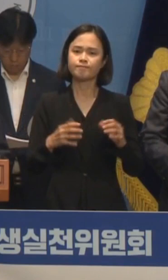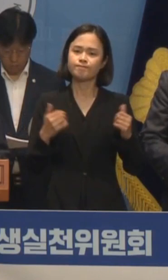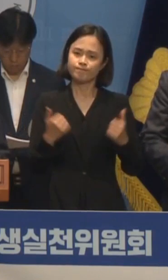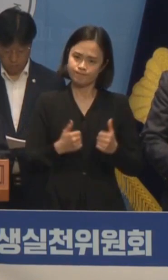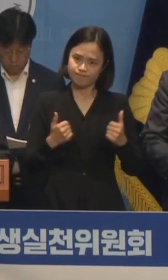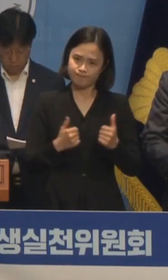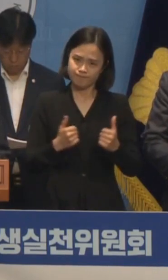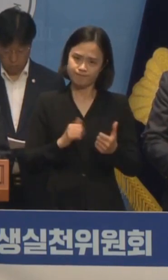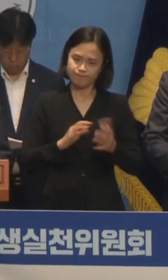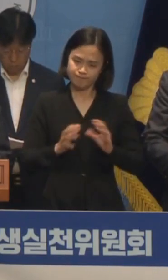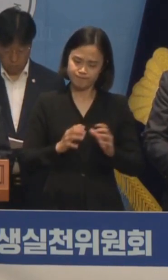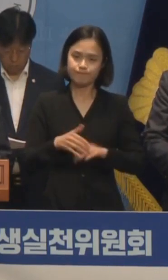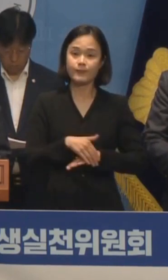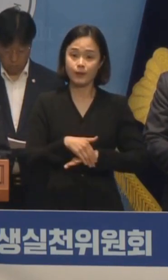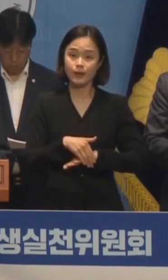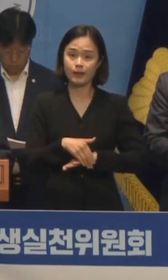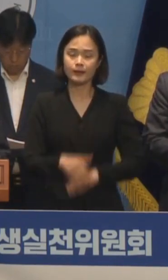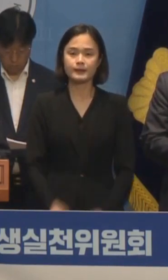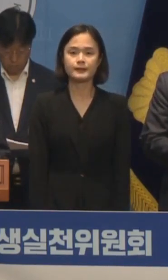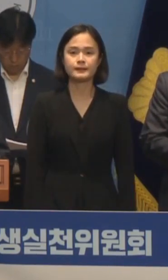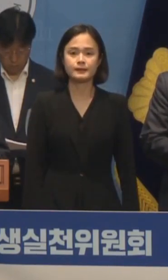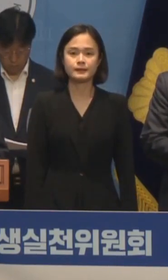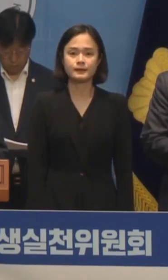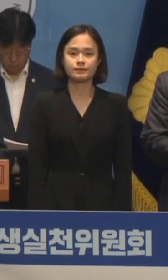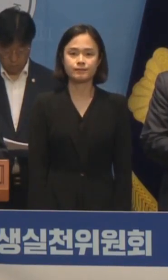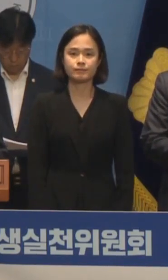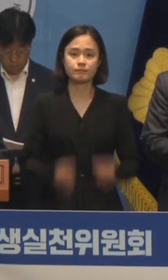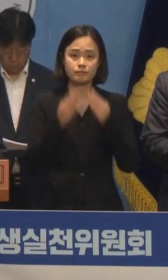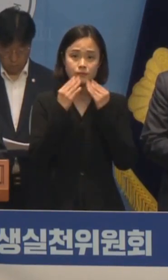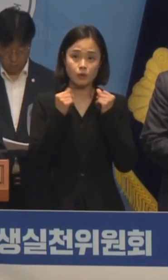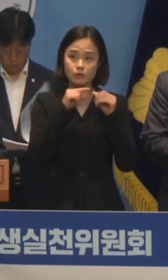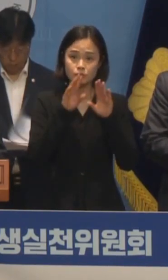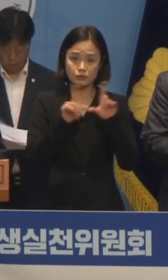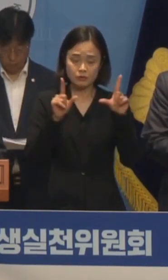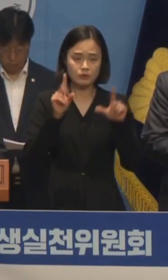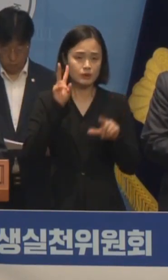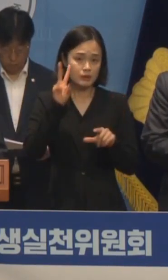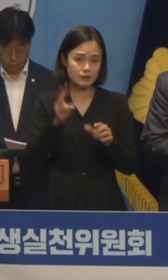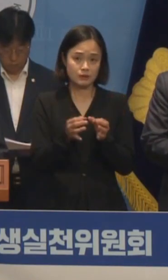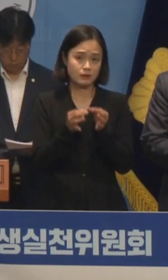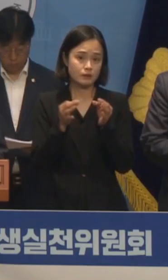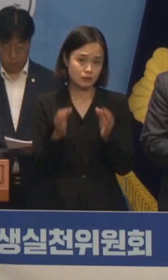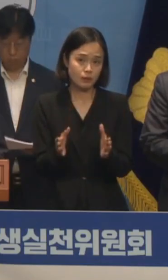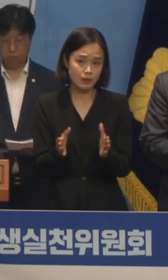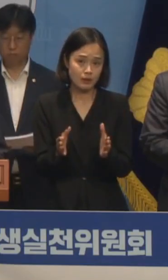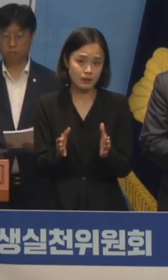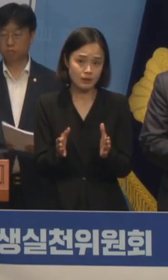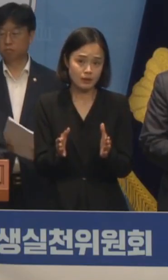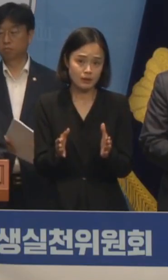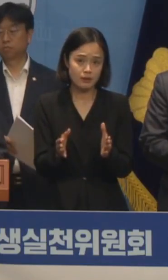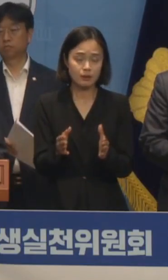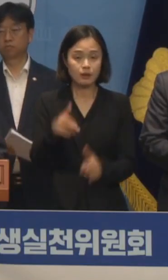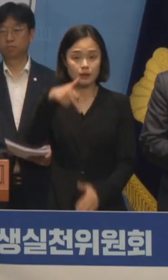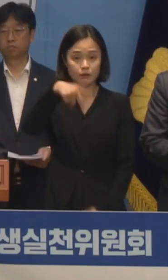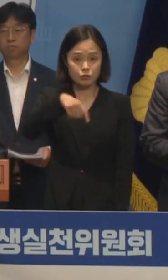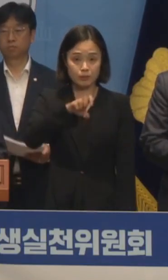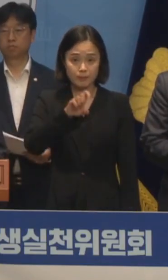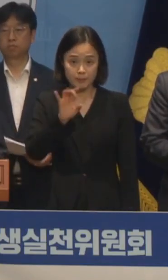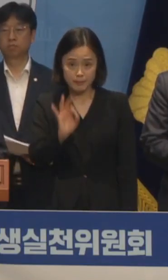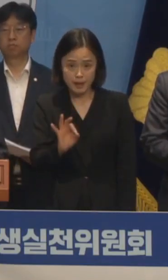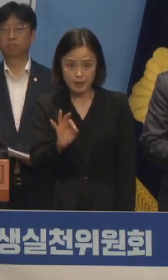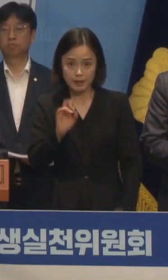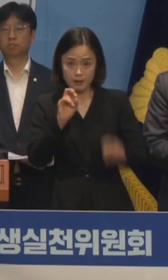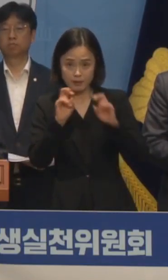합니다. 이제 주말이 남았는데요. 이 주말 동안에 쿠팡 배민에서